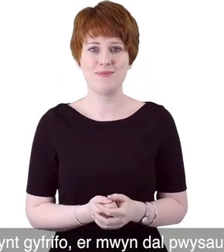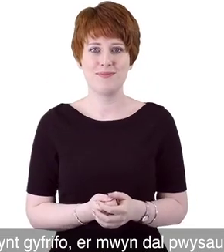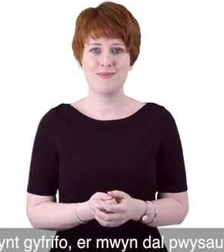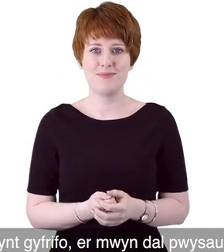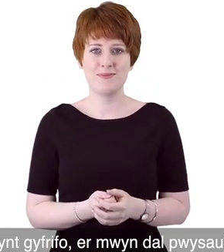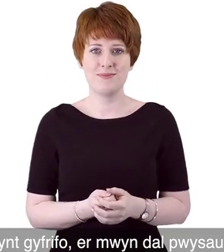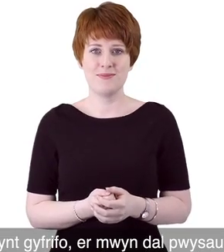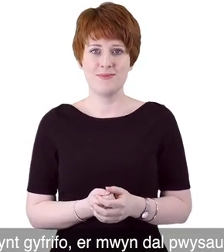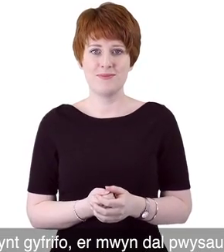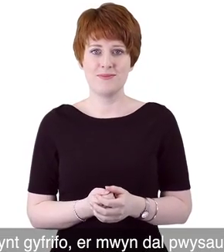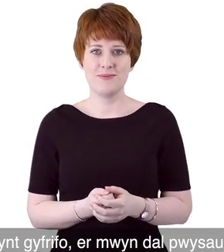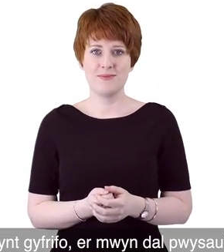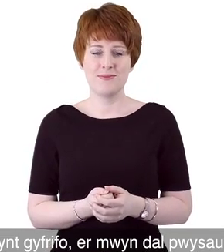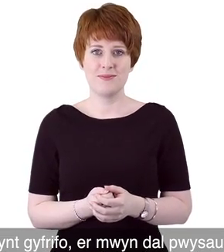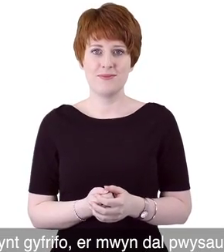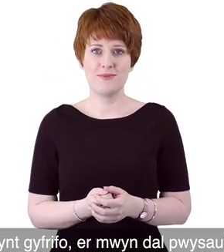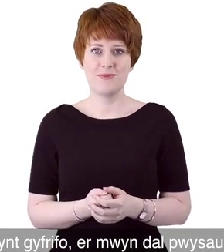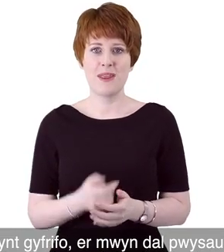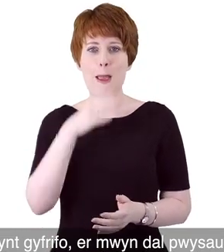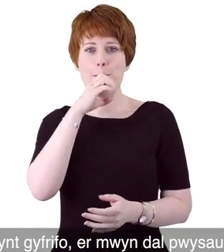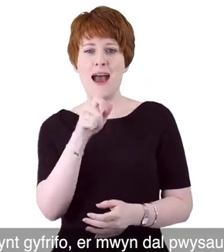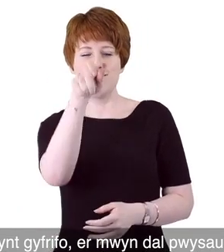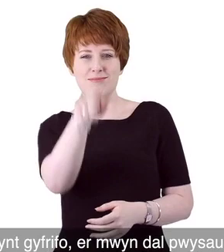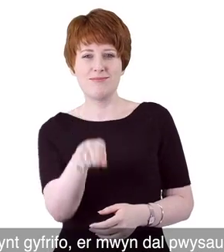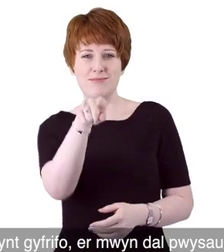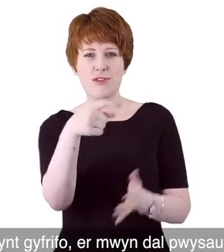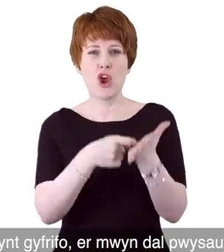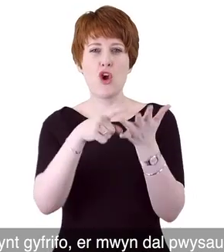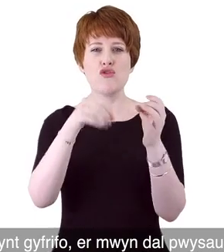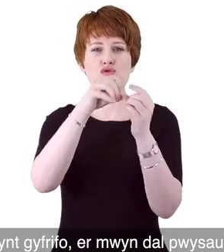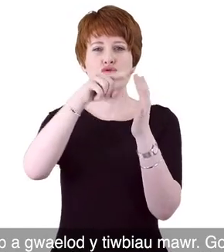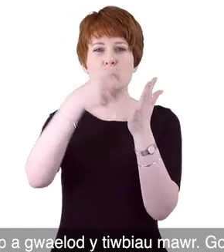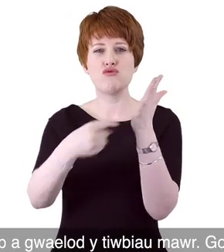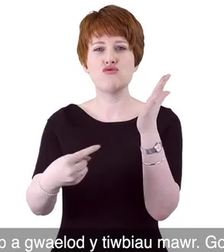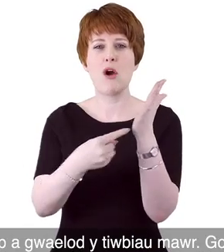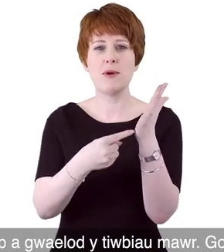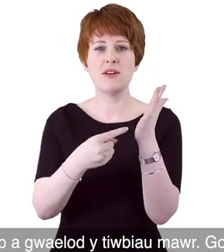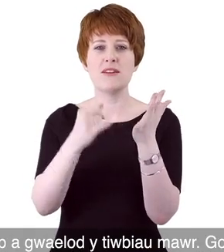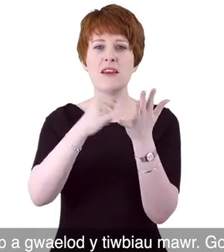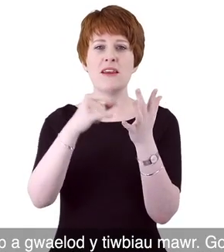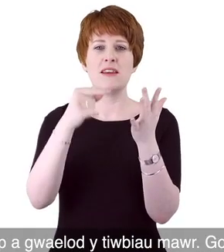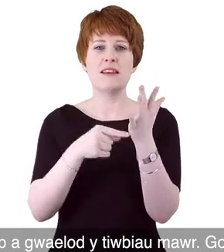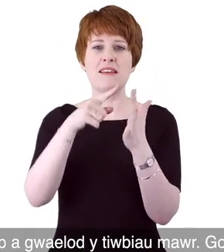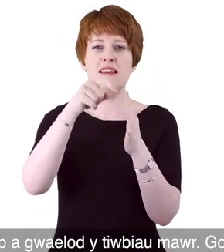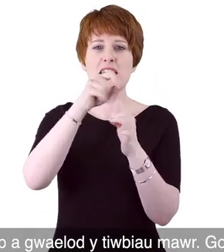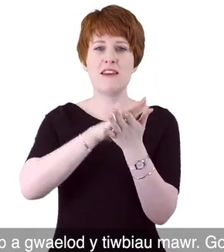mwyn dal pwysau'r tren, y byddai'n rhaid gosod rhesi o diwbiau bychain ar hyd top a gwaelod y tiwbiau